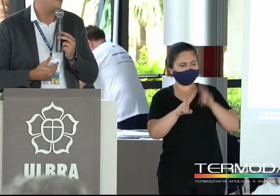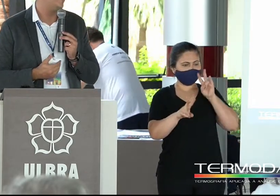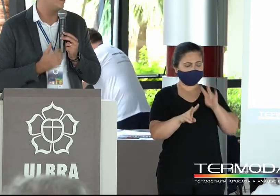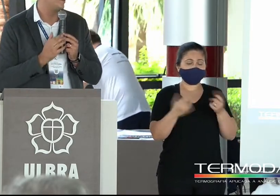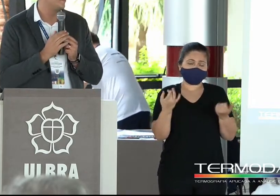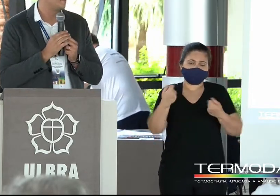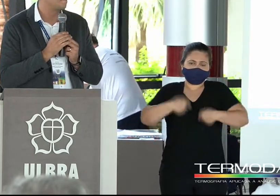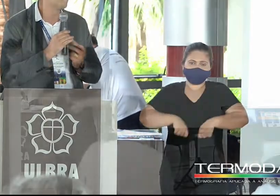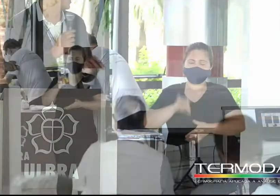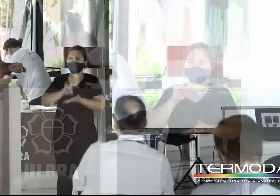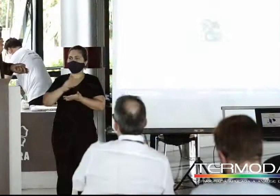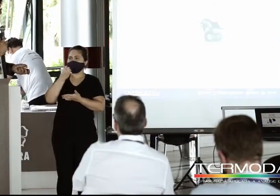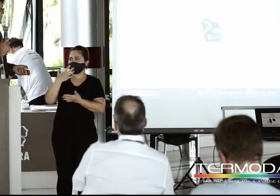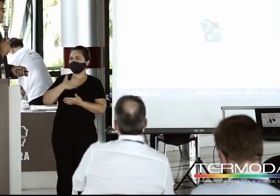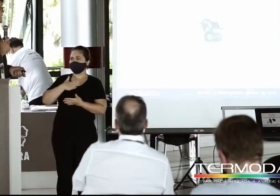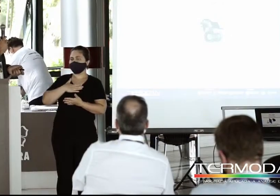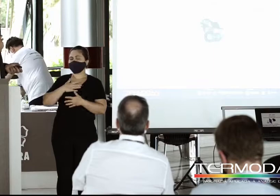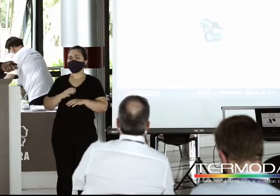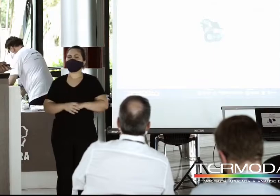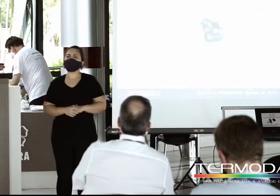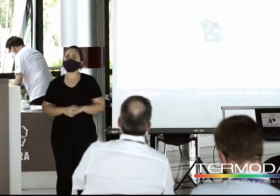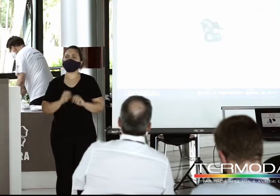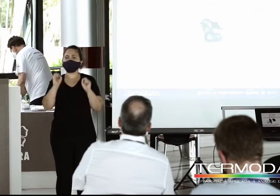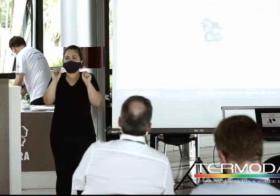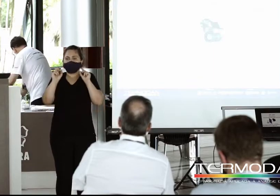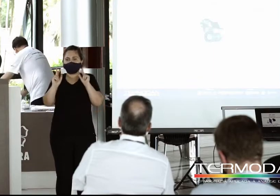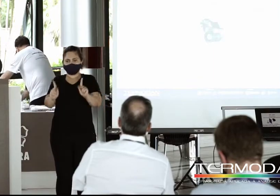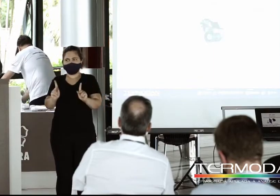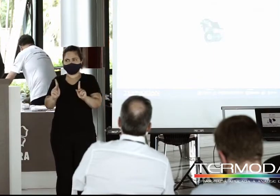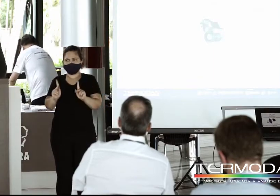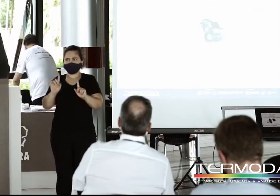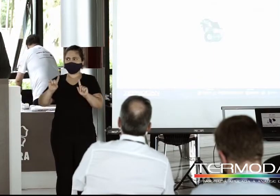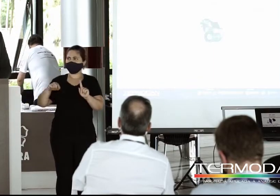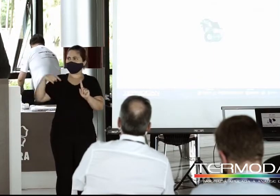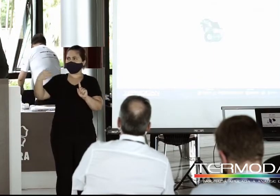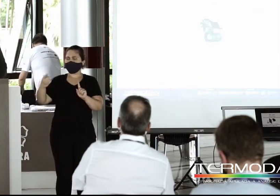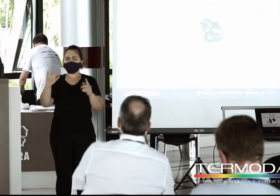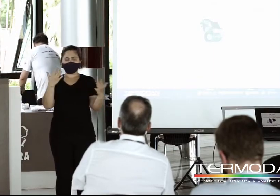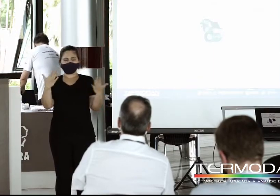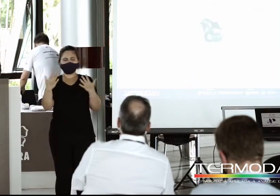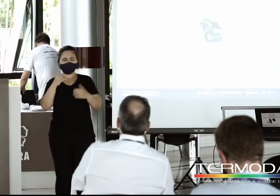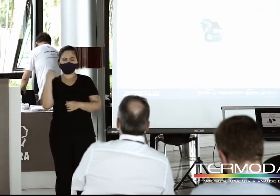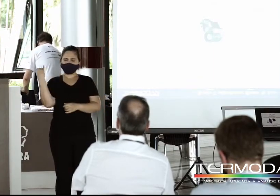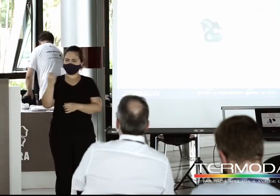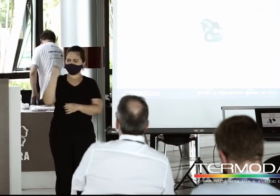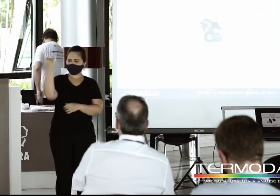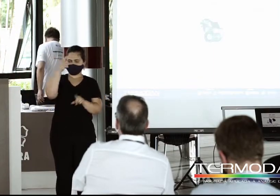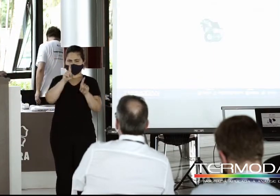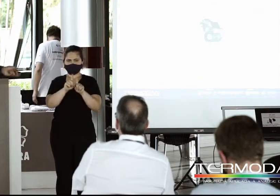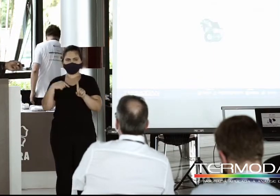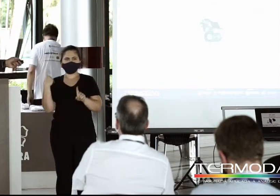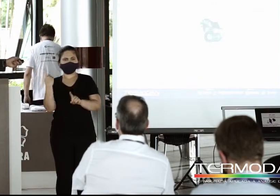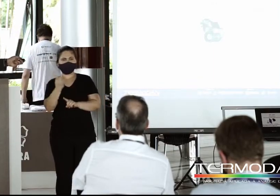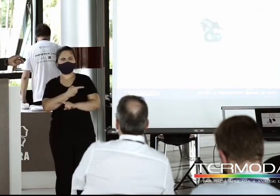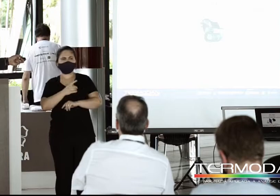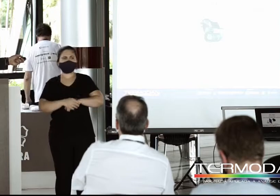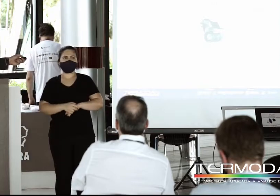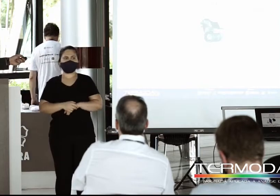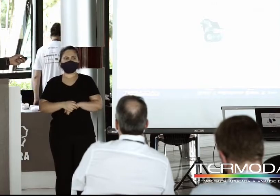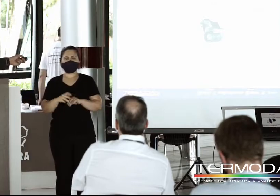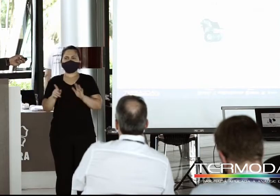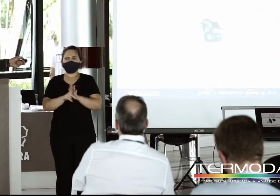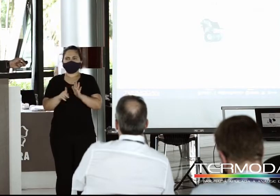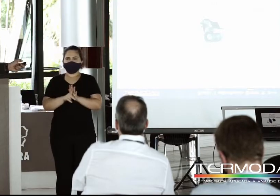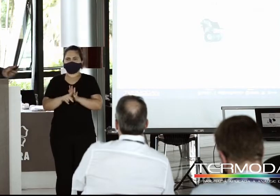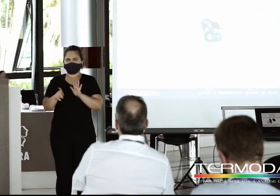ser efetiva para mim. Ok? Tá. Outros parâmetros bem importantes aqui para a gente. Os tais